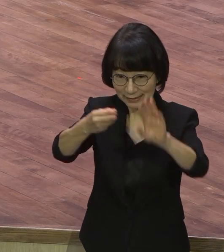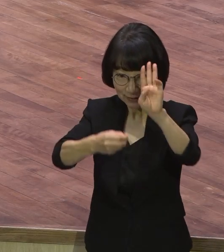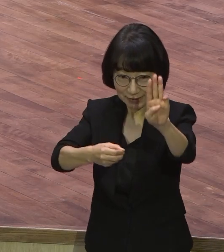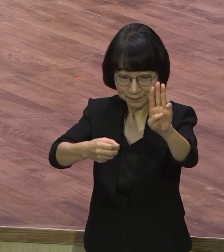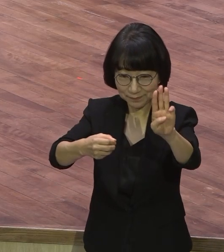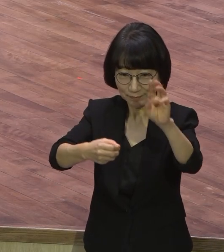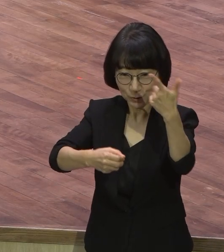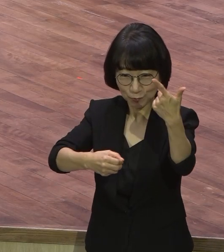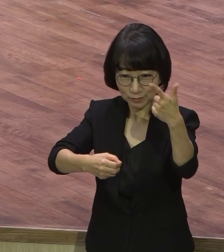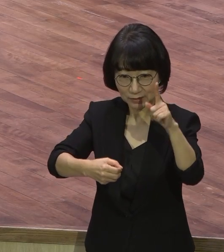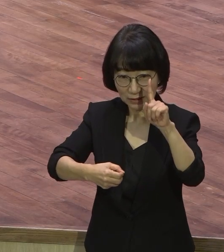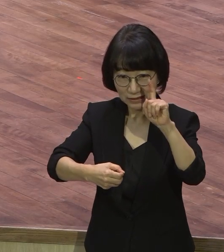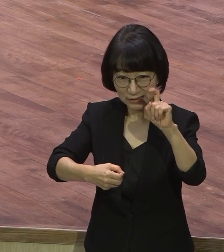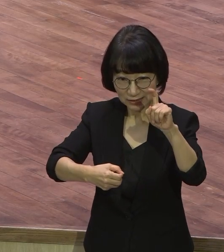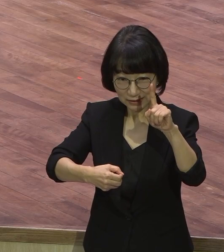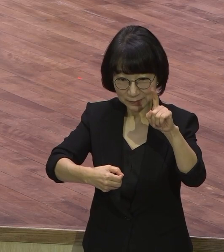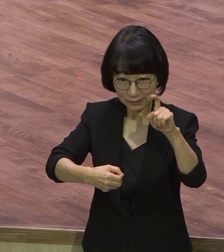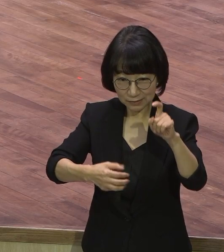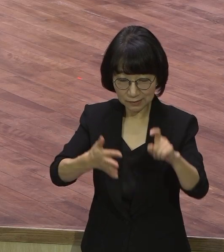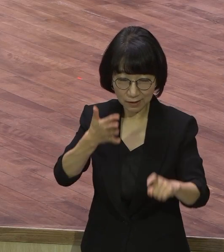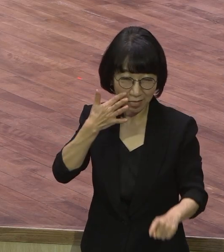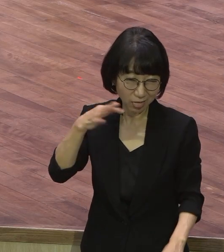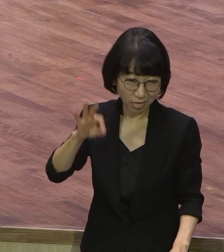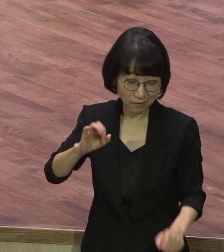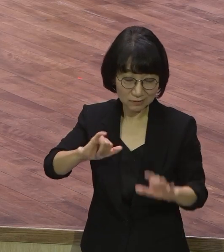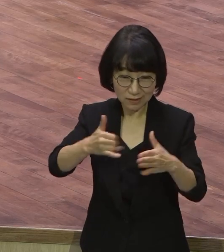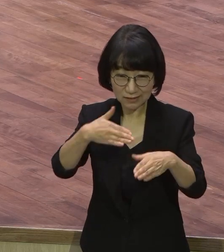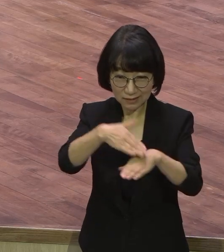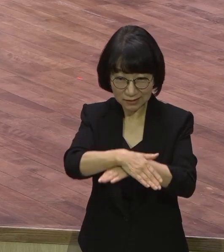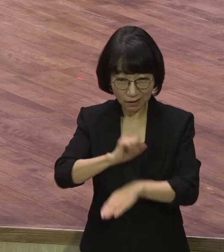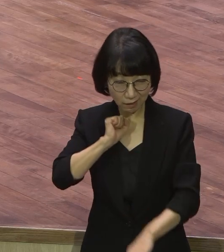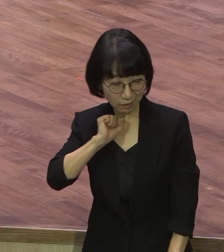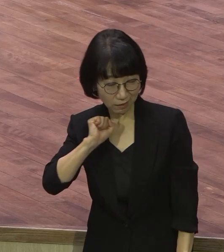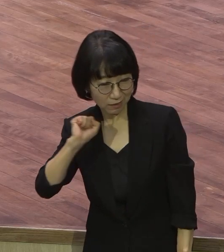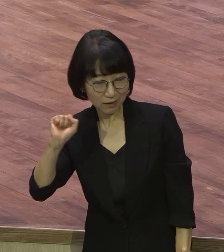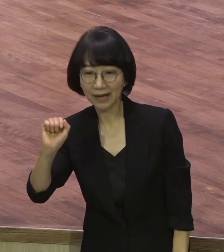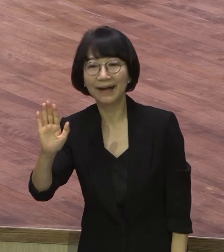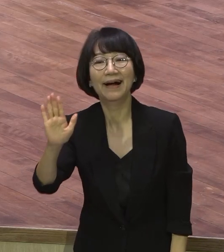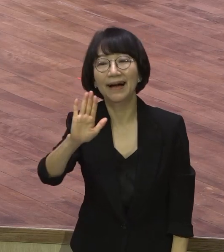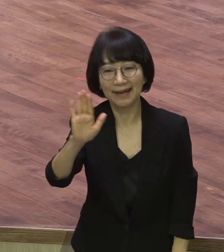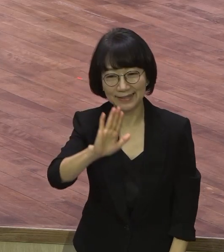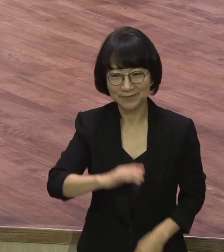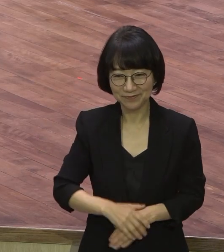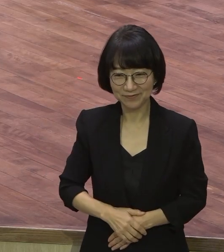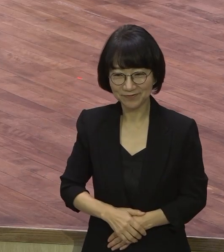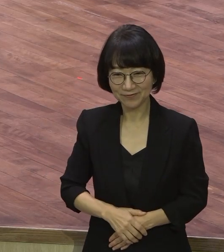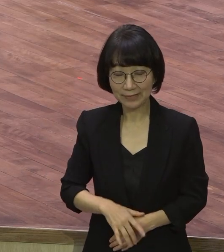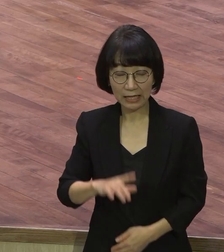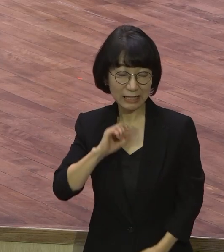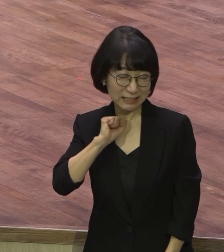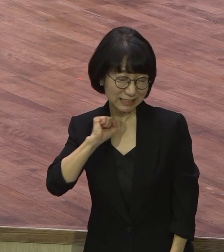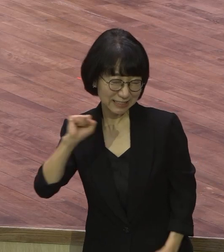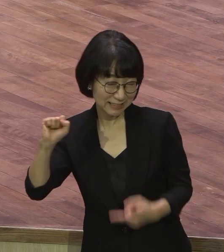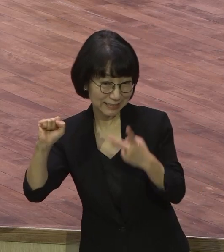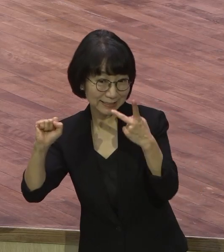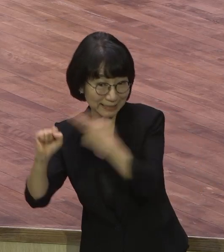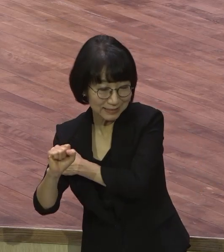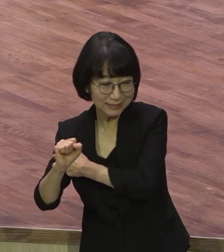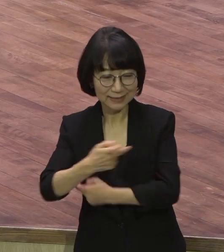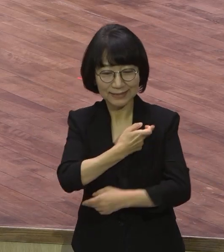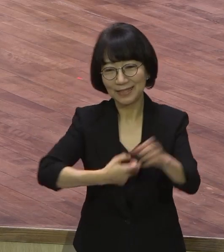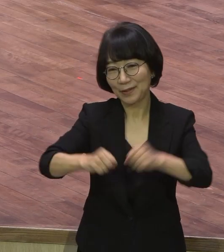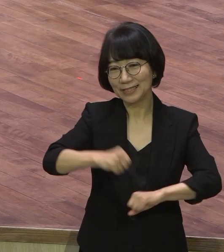서론에 매이지 않나요. 서론에 매이지 않는다고. 서론의 인생을 살지 않나요. 4등의 1장 1절 3절 8절 본론의